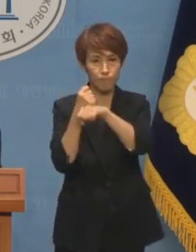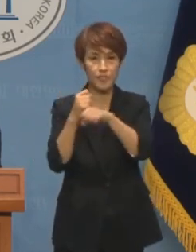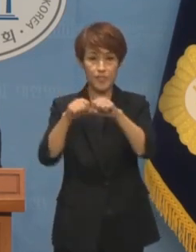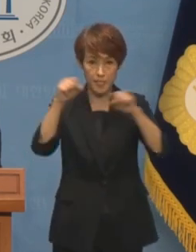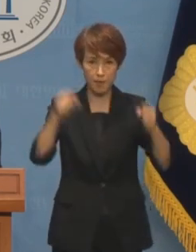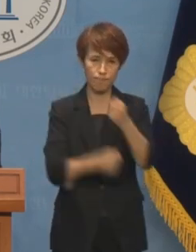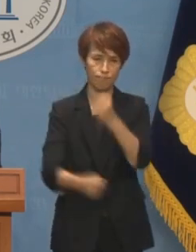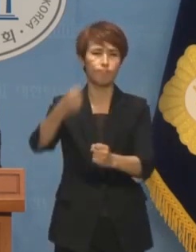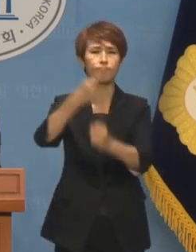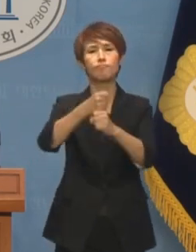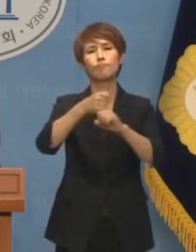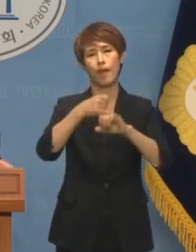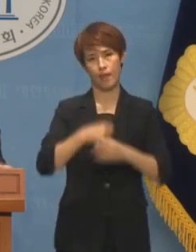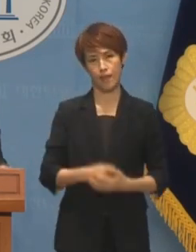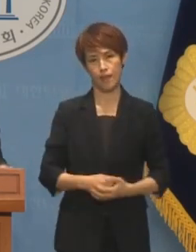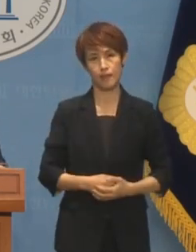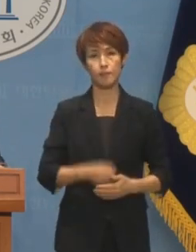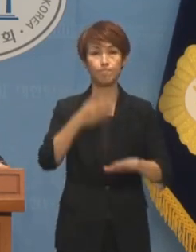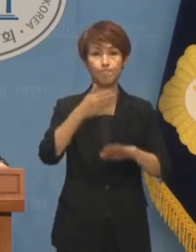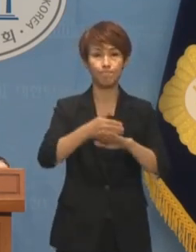감사합니다.